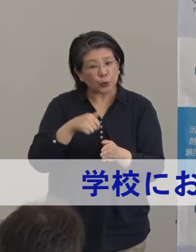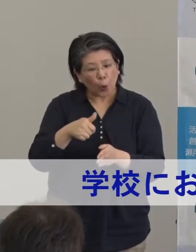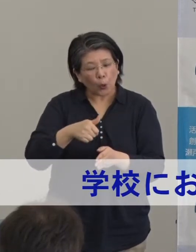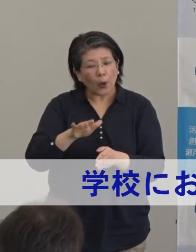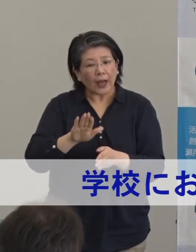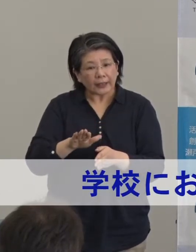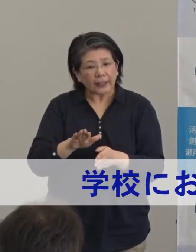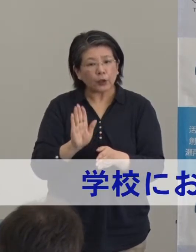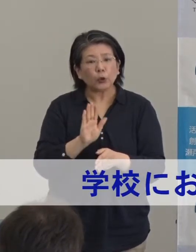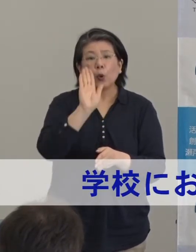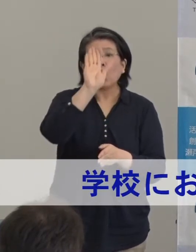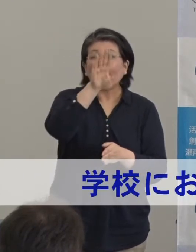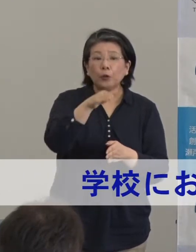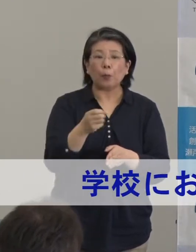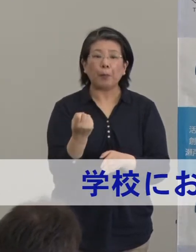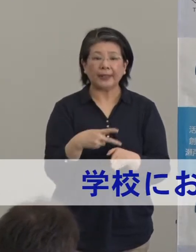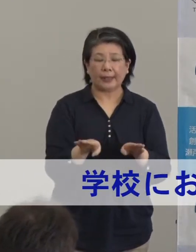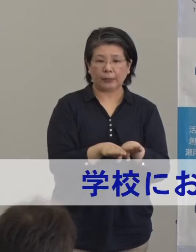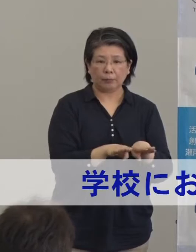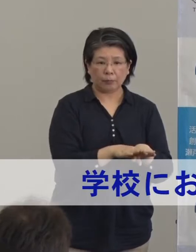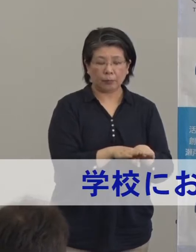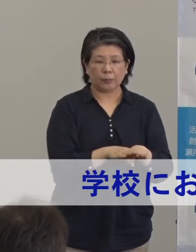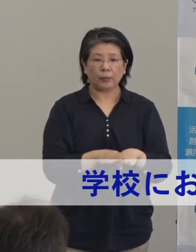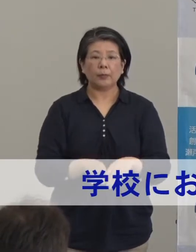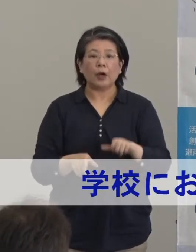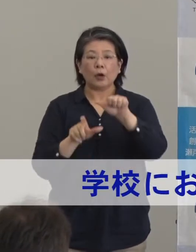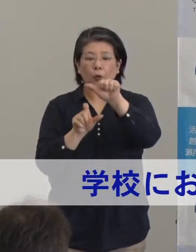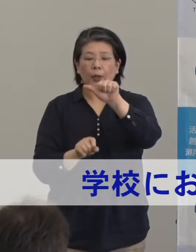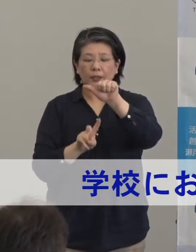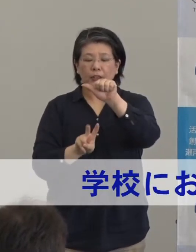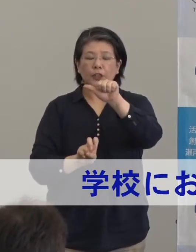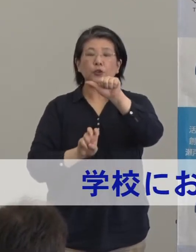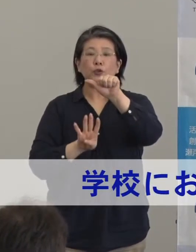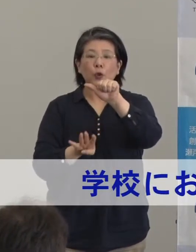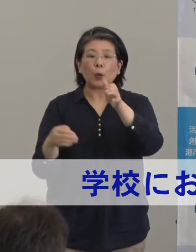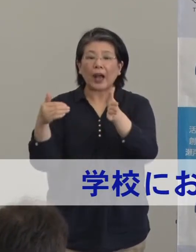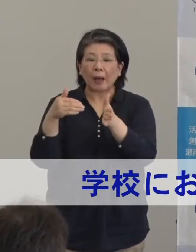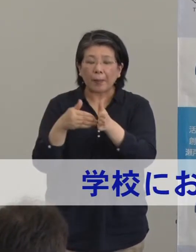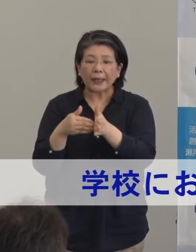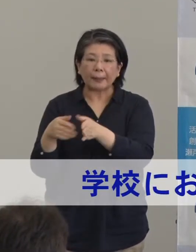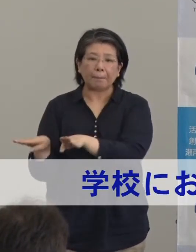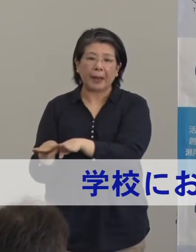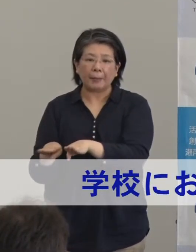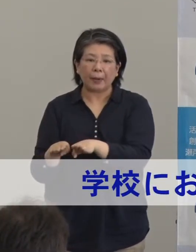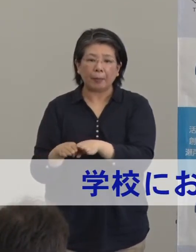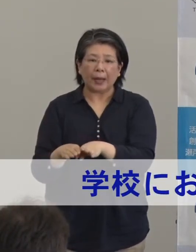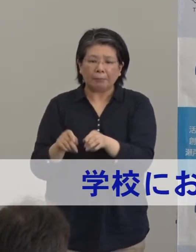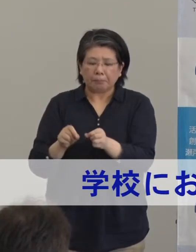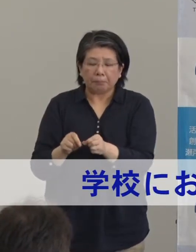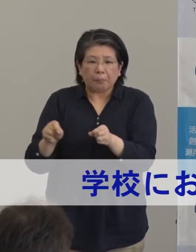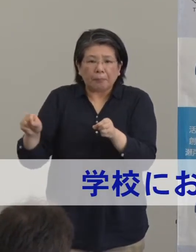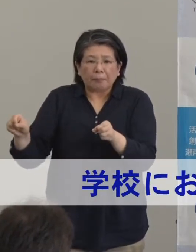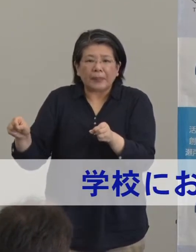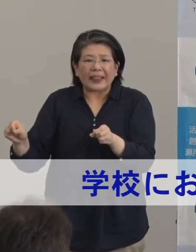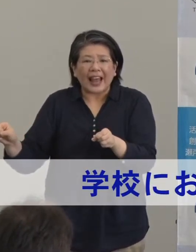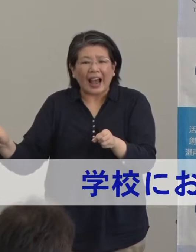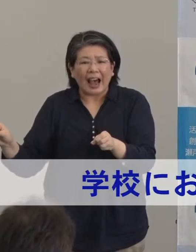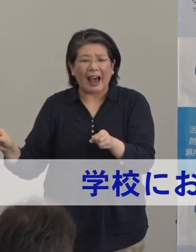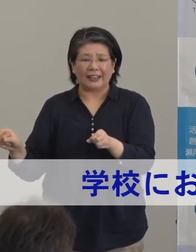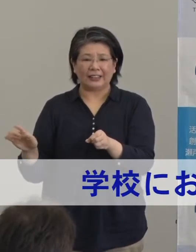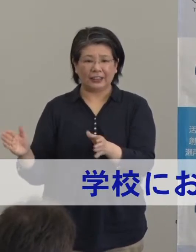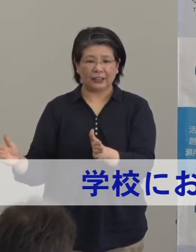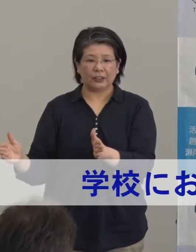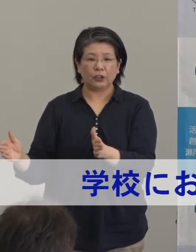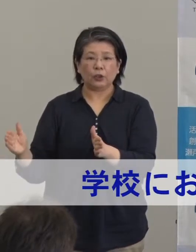ておるということで、今回も24日まで休業になるということで、まあ、非常に休業期間が長引いておりまして、まあ、その間